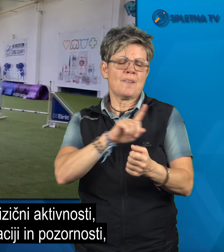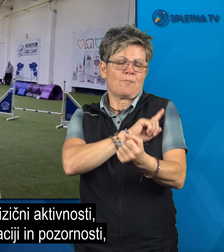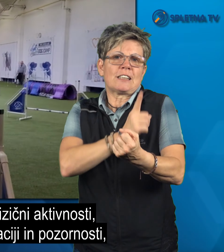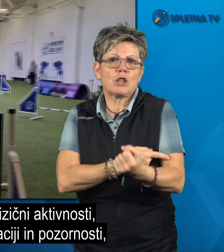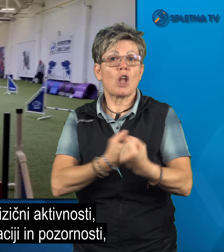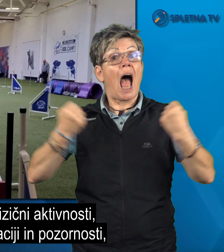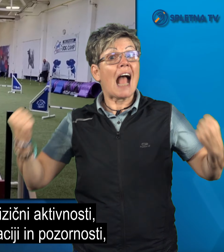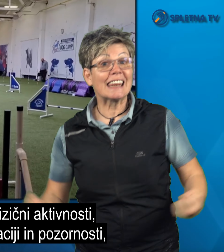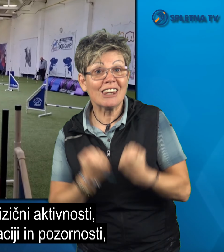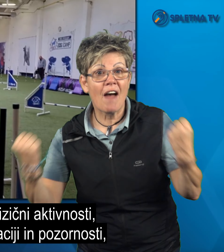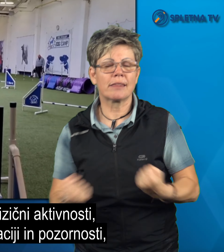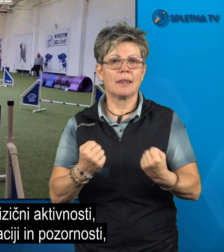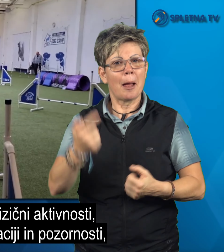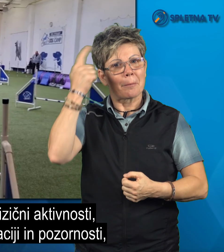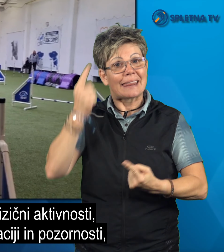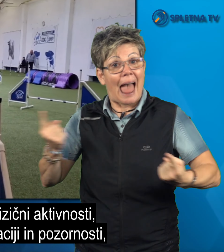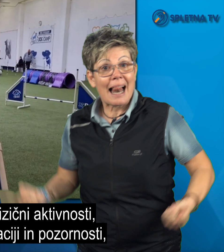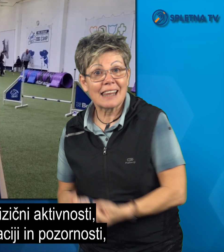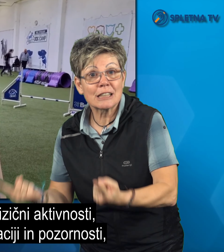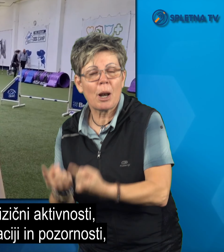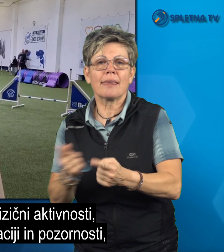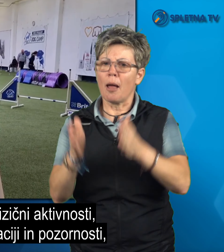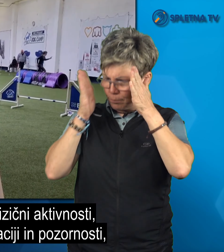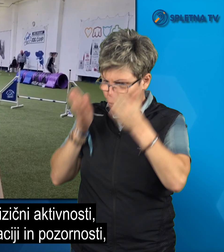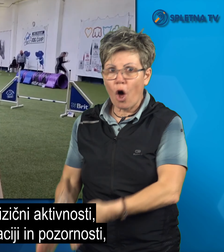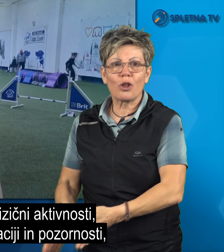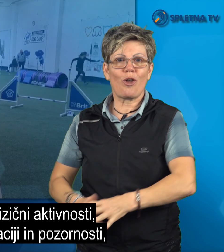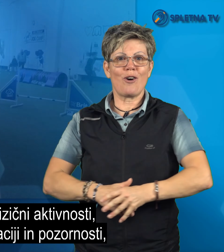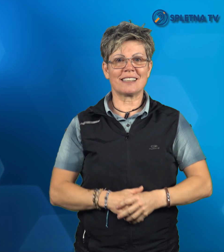fizični aktivnosti, mentalni stimulaciji in